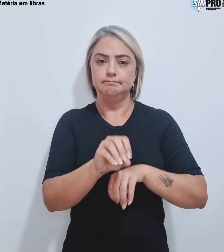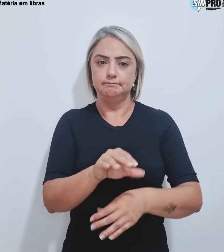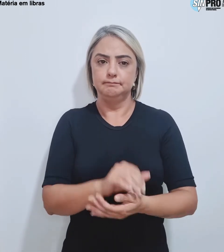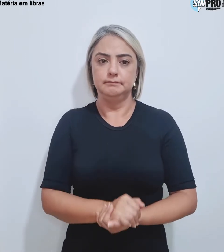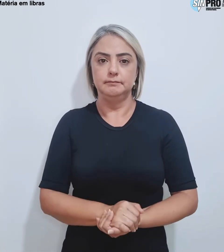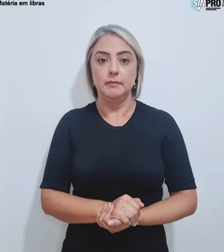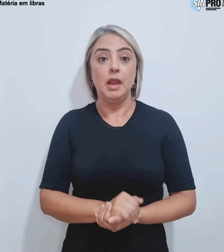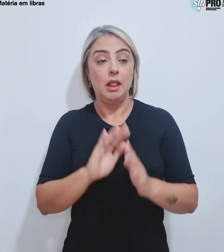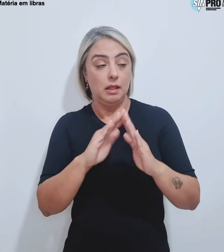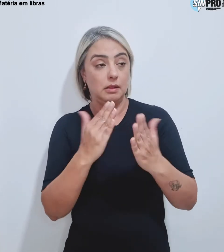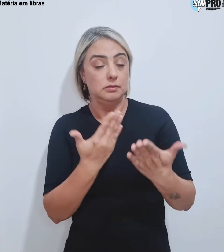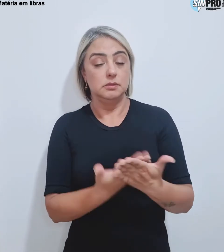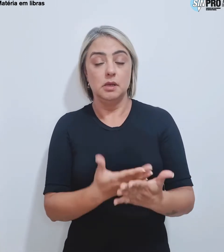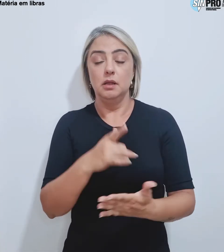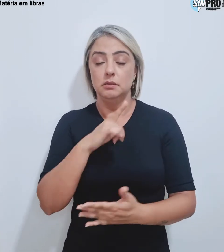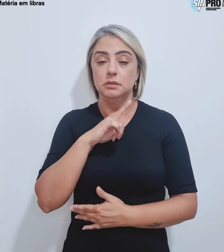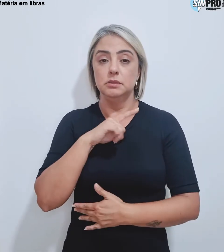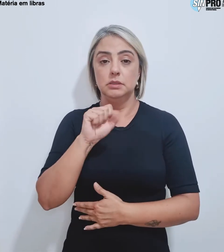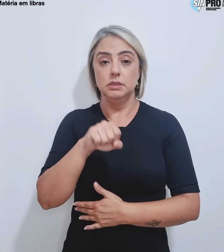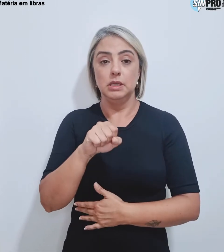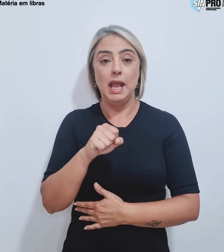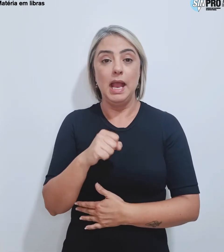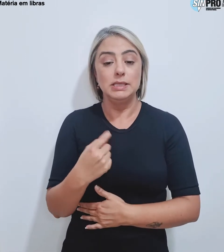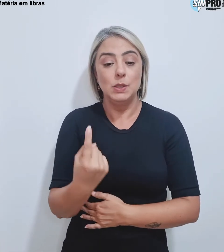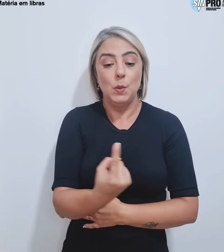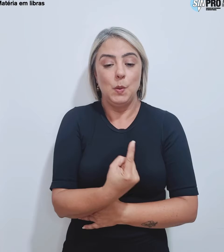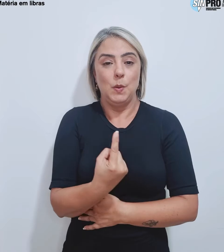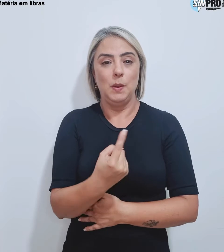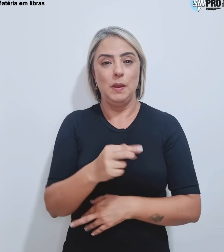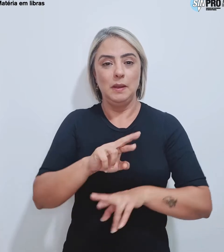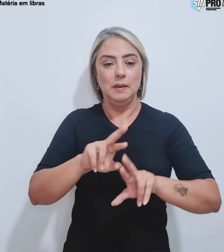educação. As escolas têm singularidades,